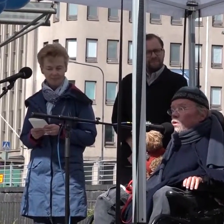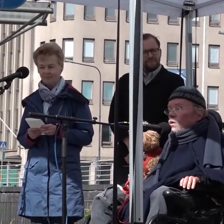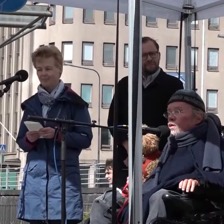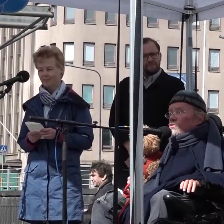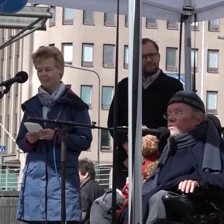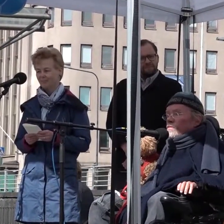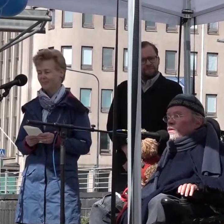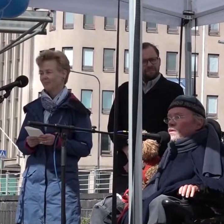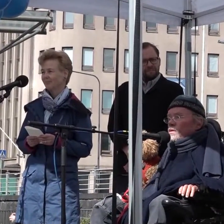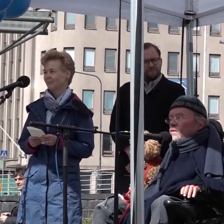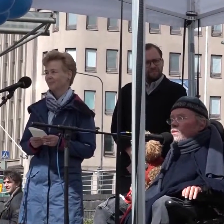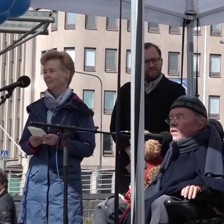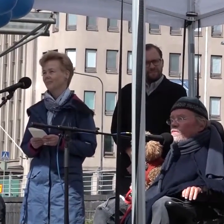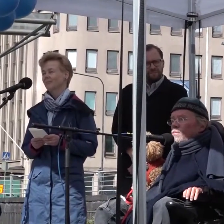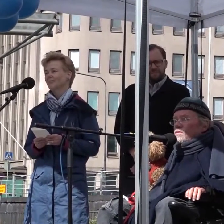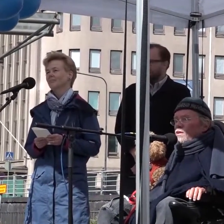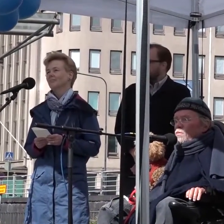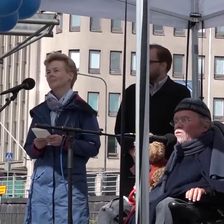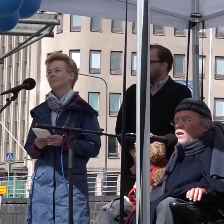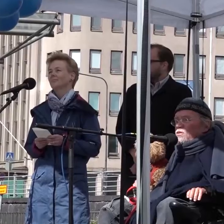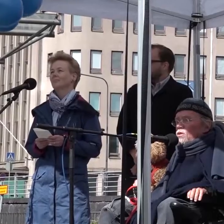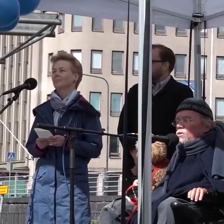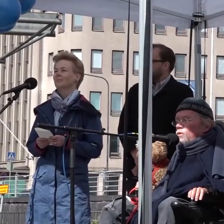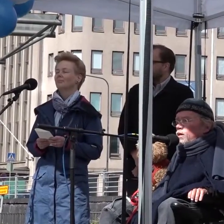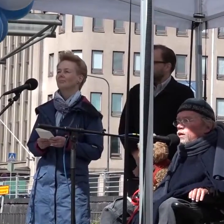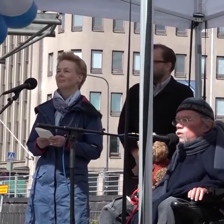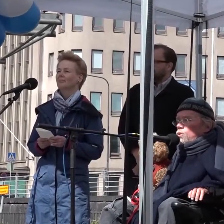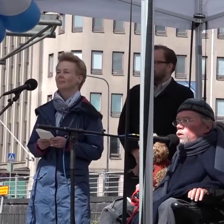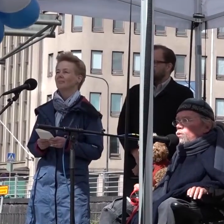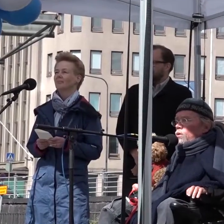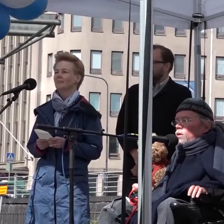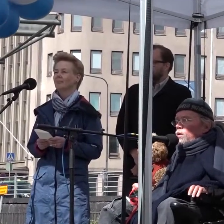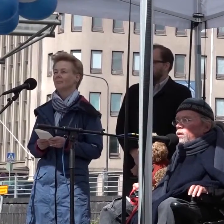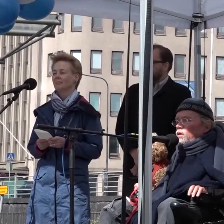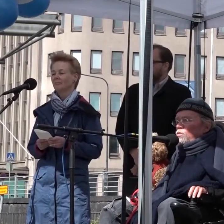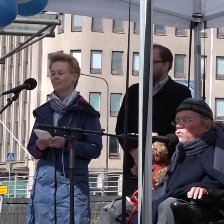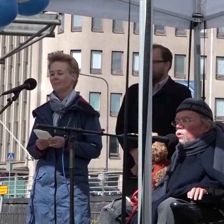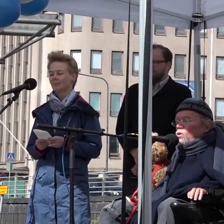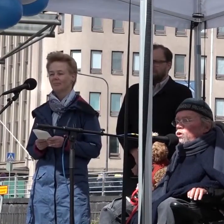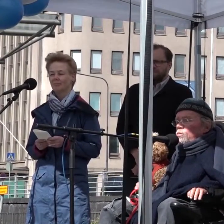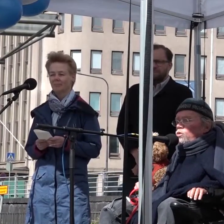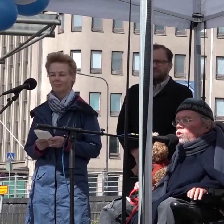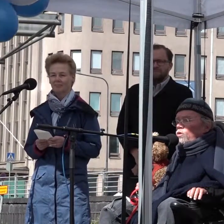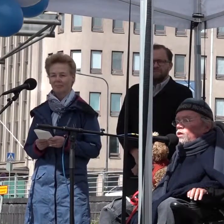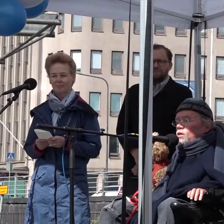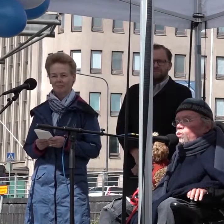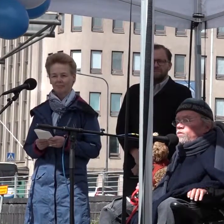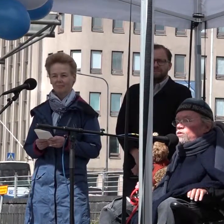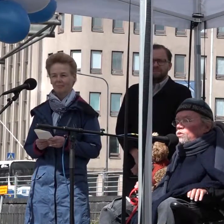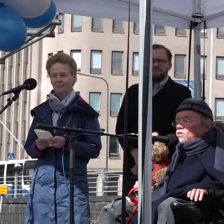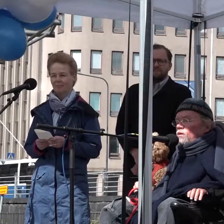Siitä voidaan olla iloisia ja tämä on meille vammaiselle ja vammaisjärjestölle, että on tärkeä työkalu. Ja tämä on myös työkalu, jota mä toivon,